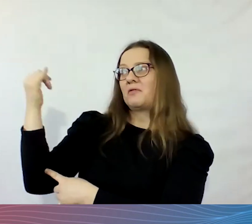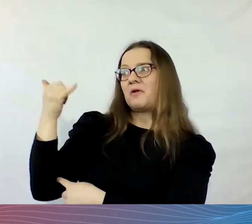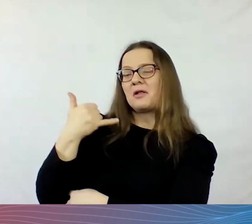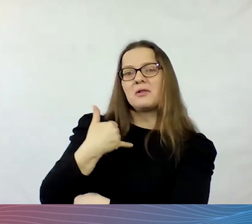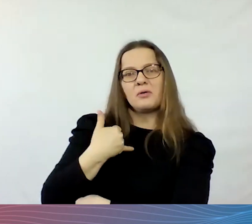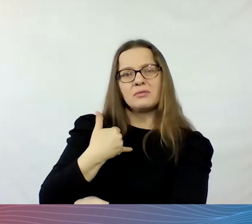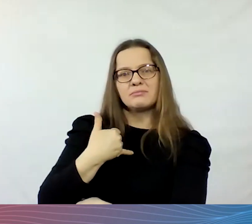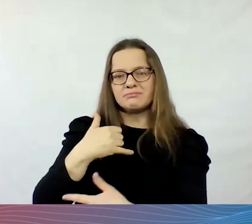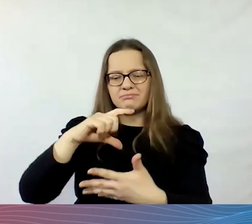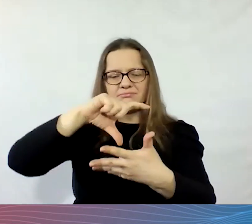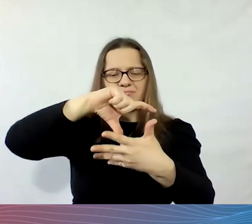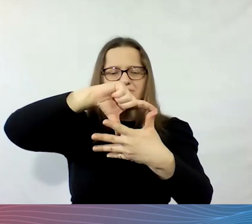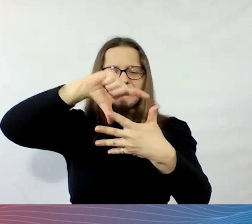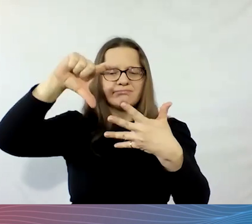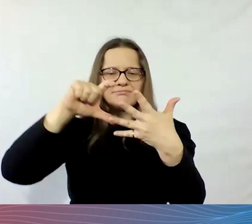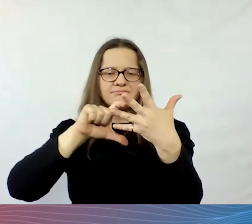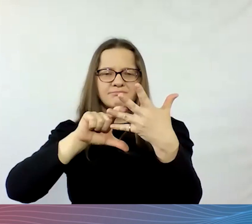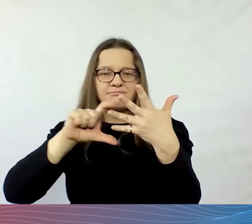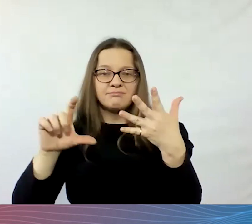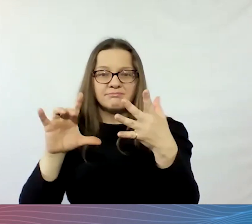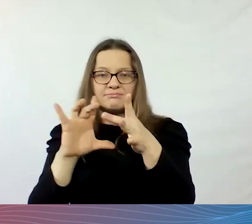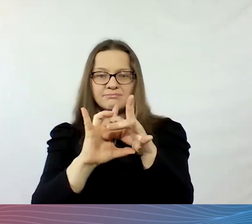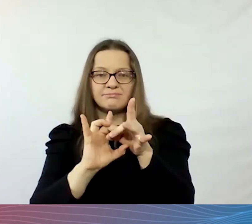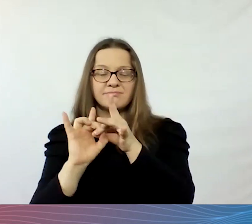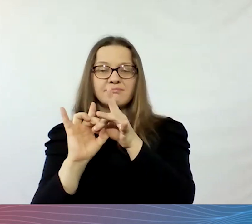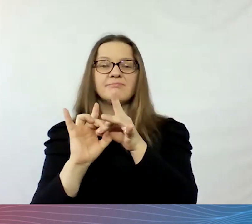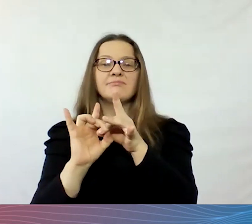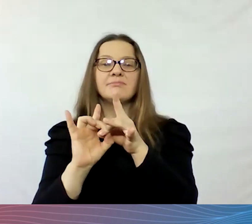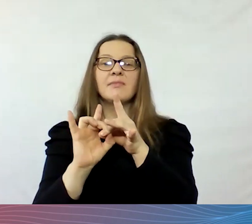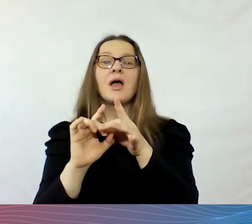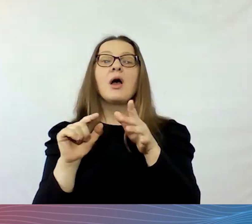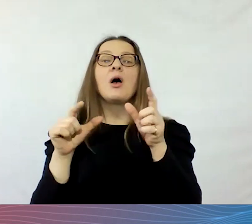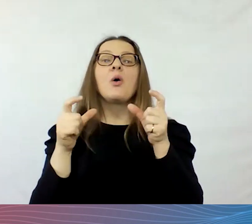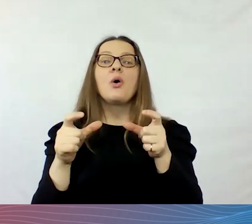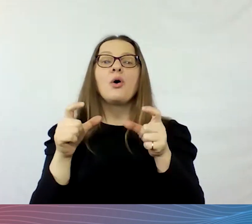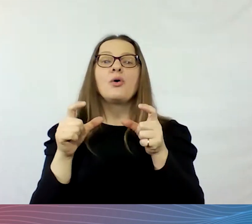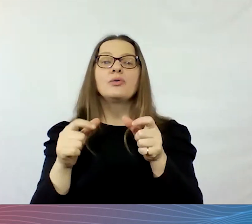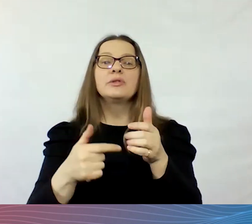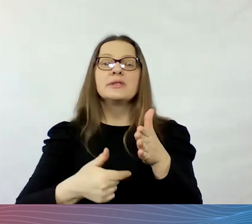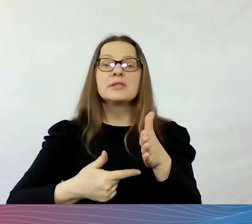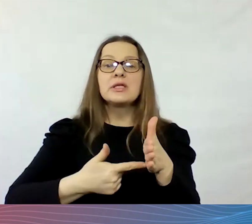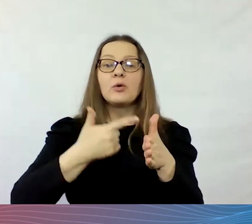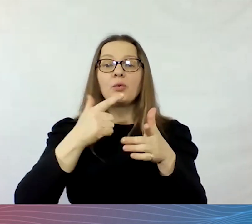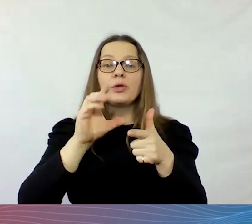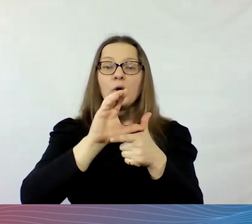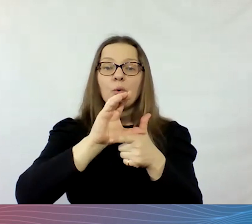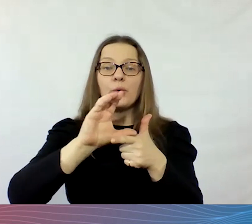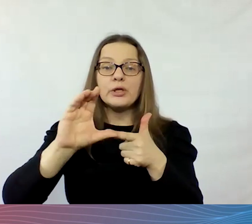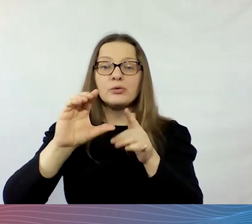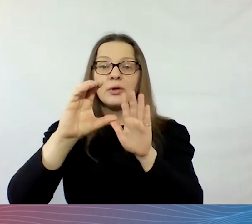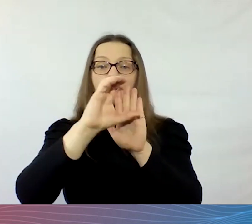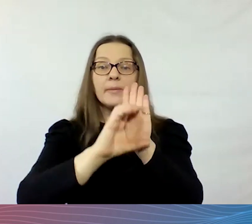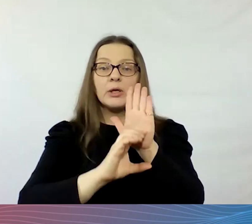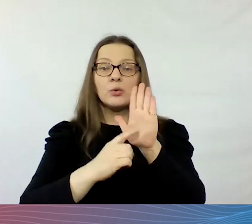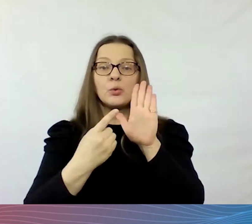ligado, está relacionado em 1 Coríntios 12, que nós estamos lendo, só que dos versículos 4 a